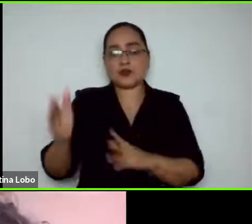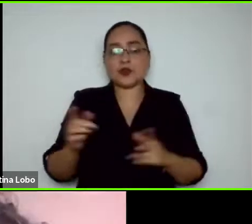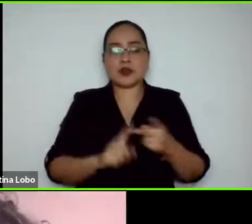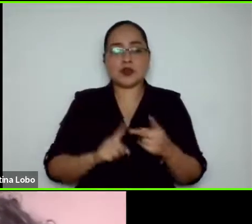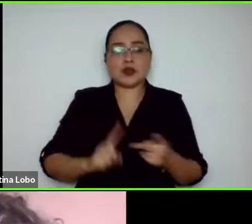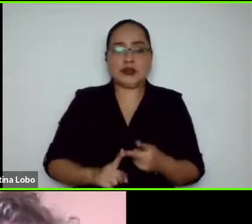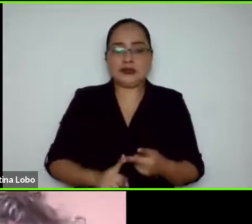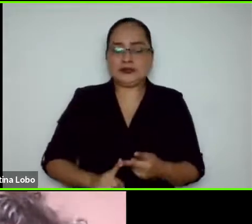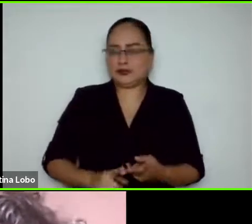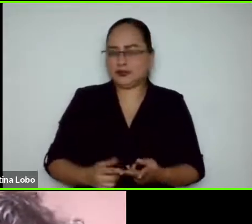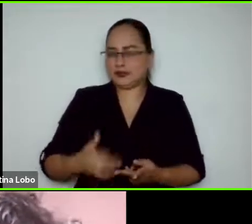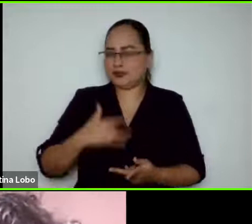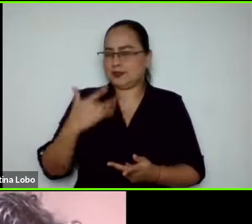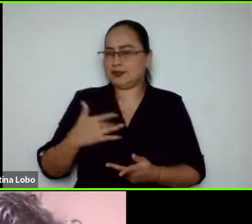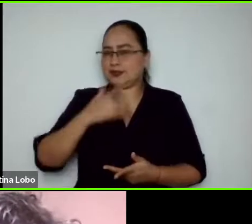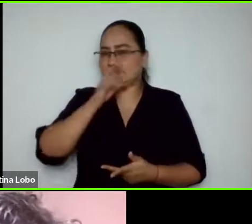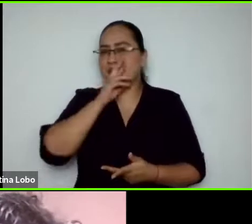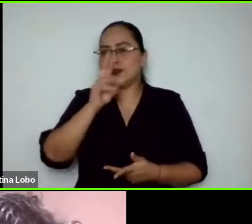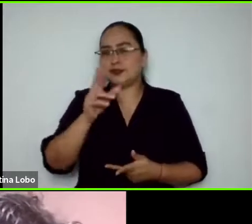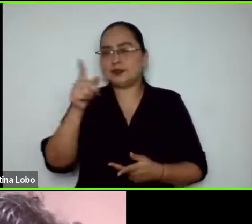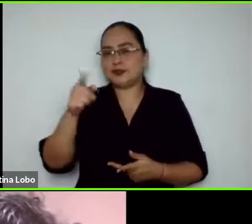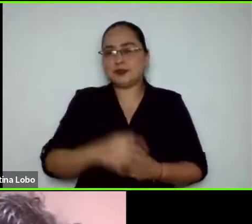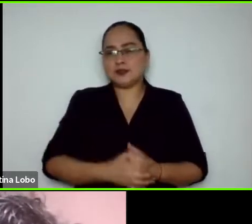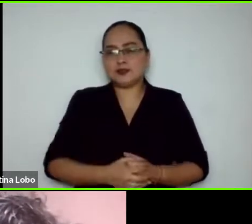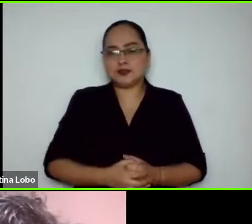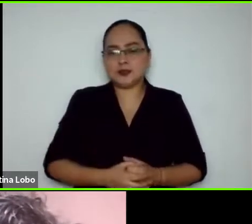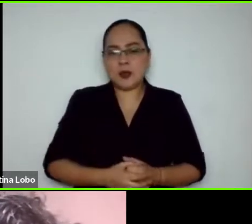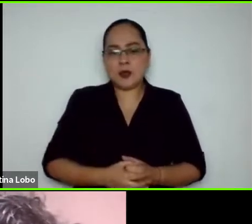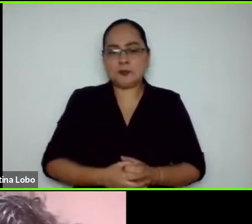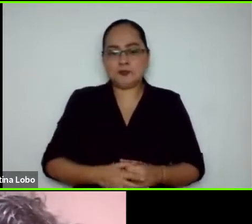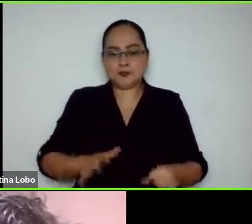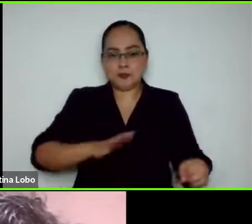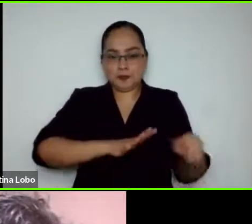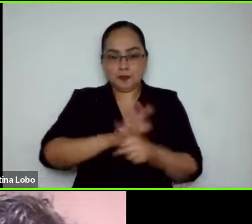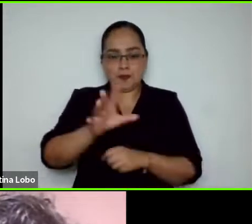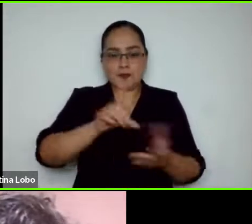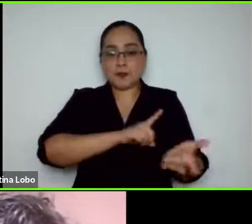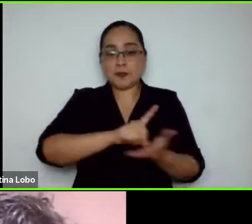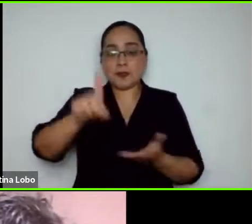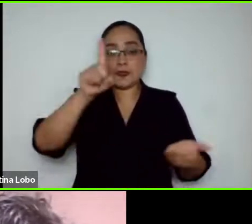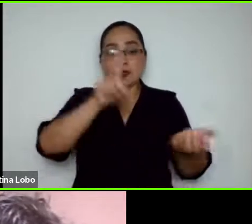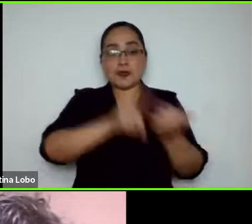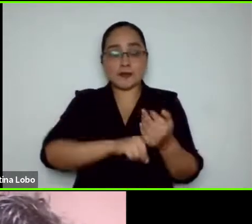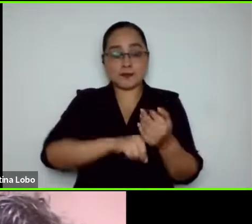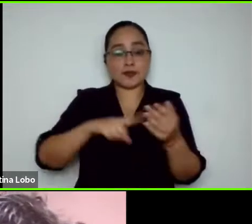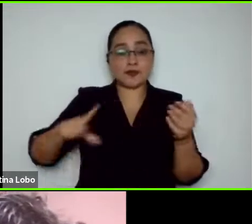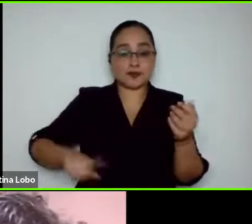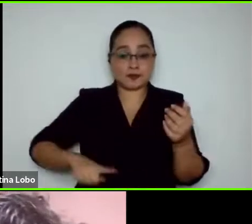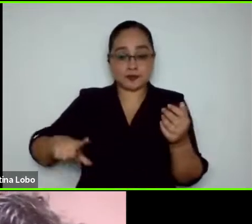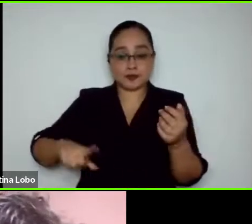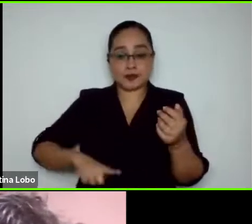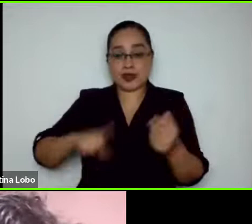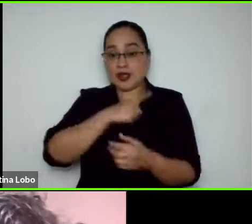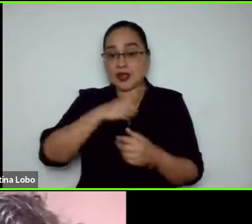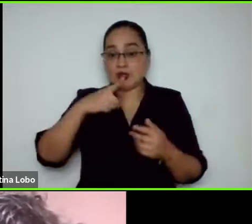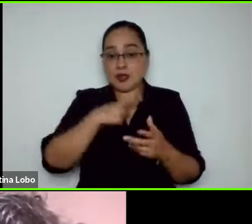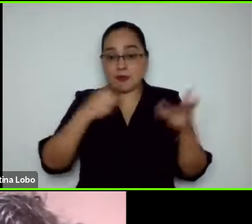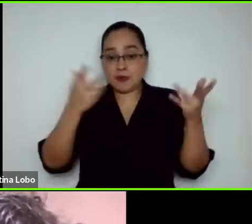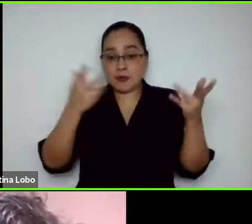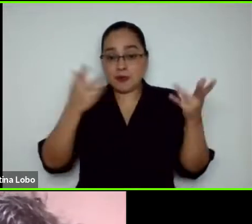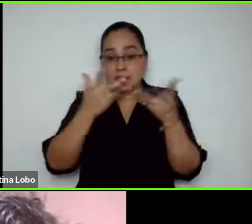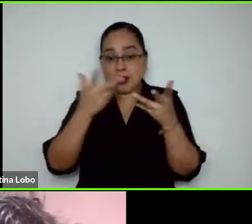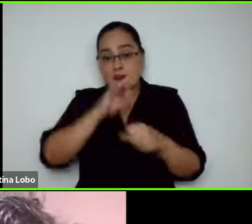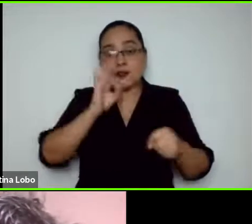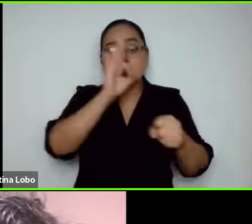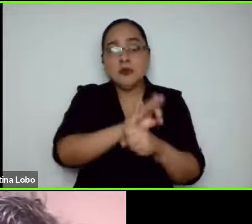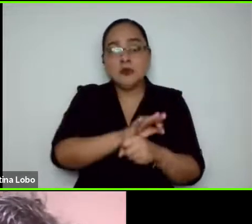si entendí bien la pregunta, es ¿en qué derechos los estados tienen, el Estado, digamos, tiene que hacer algo para proteger esos